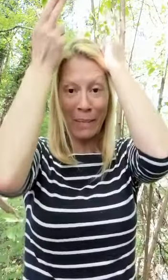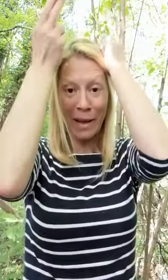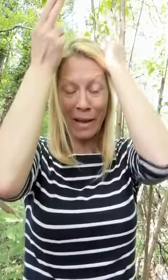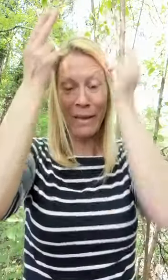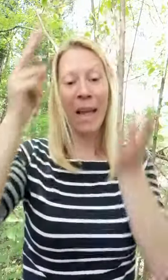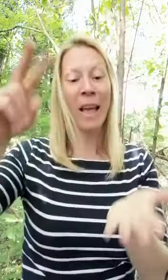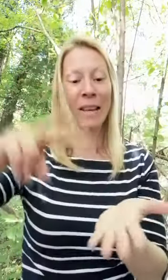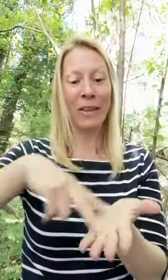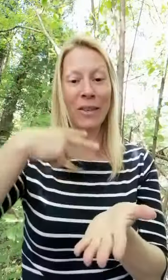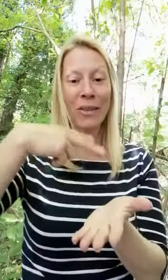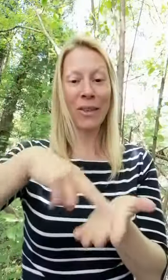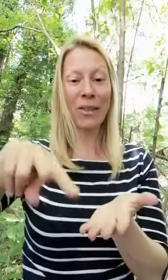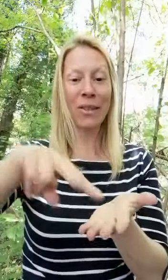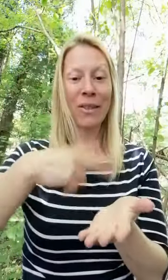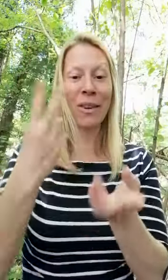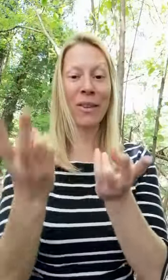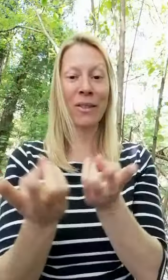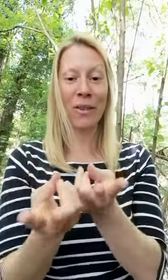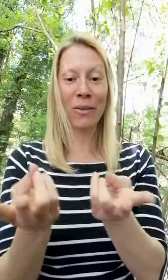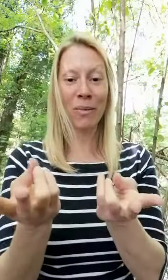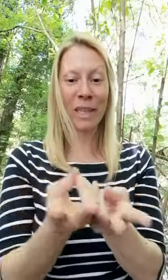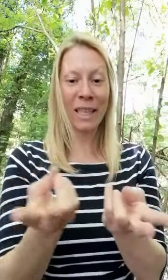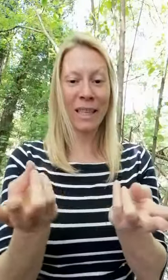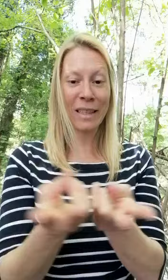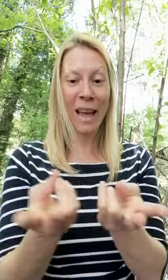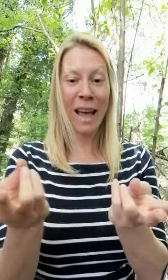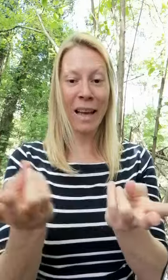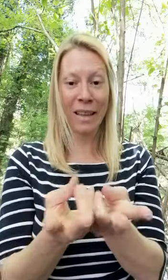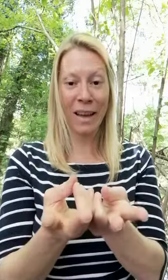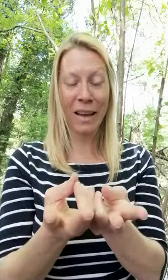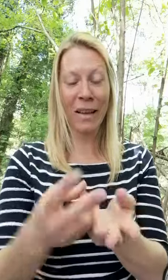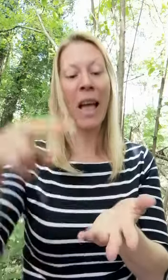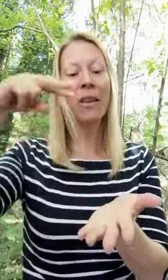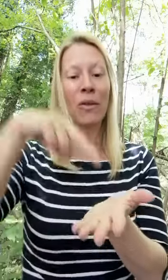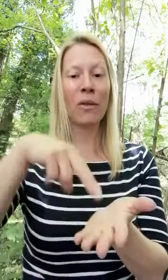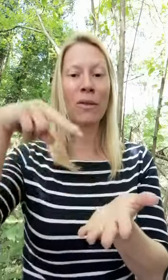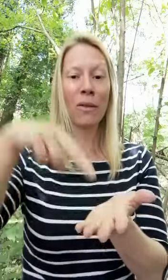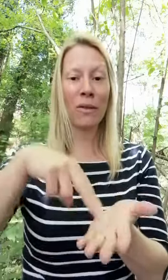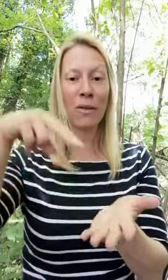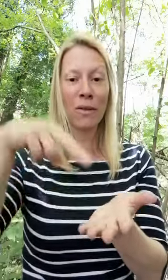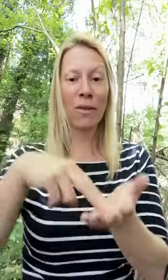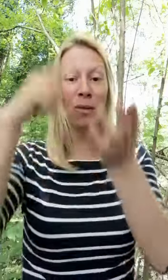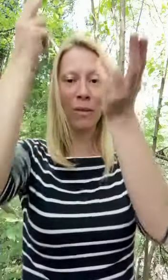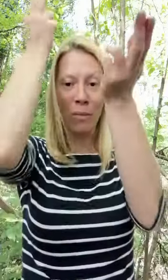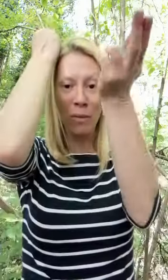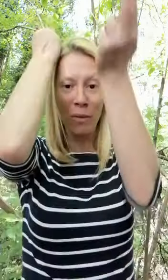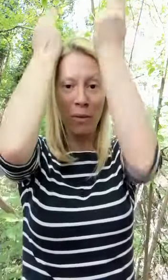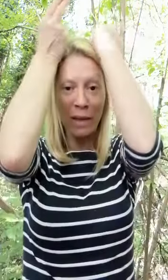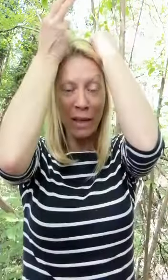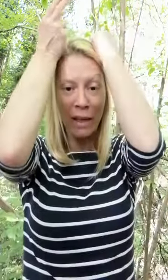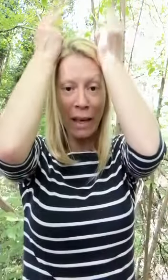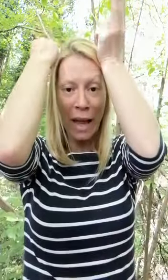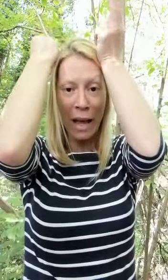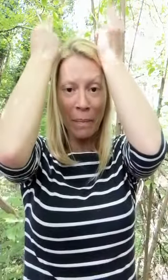lapin. Danse, danse, danse dans ton petit jardin. Saute, saute, saute, mon petit